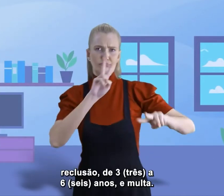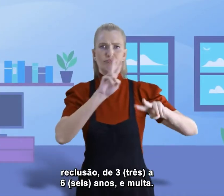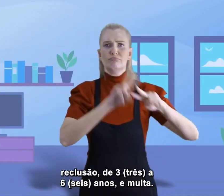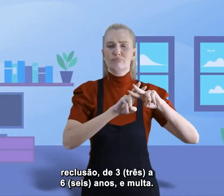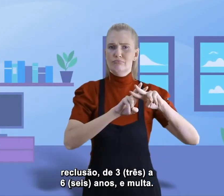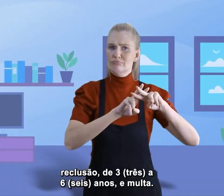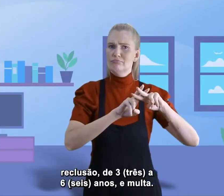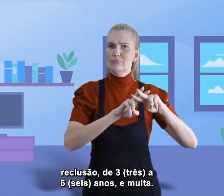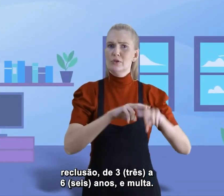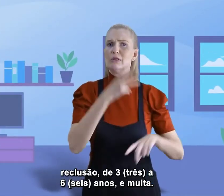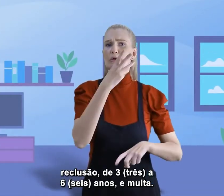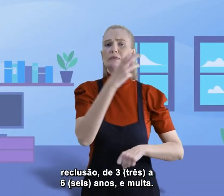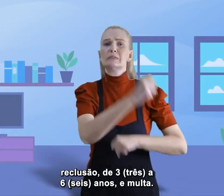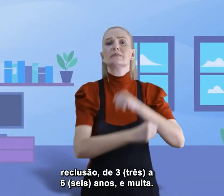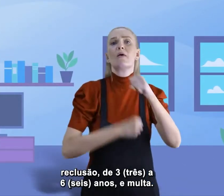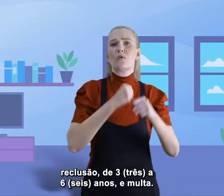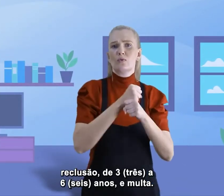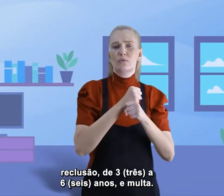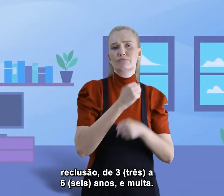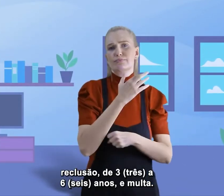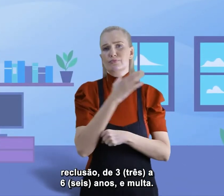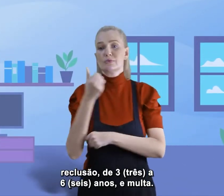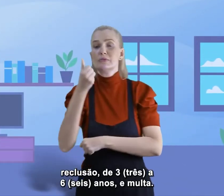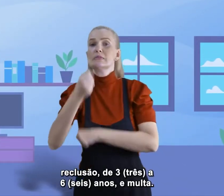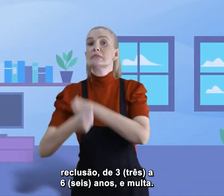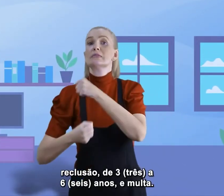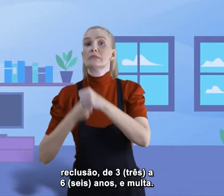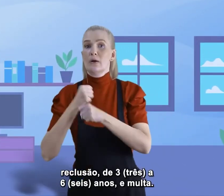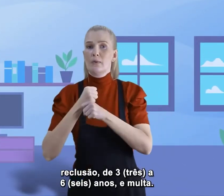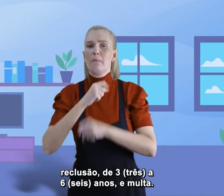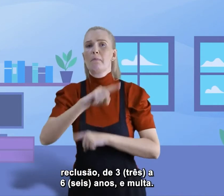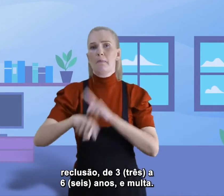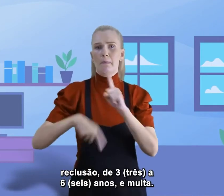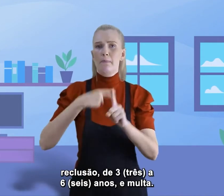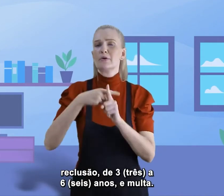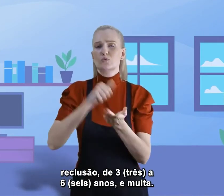reclusão de 3 a 6 anos e multa.